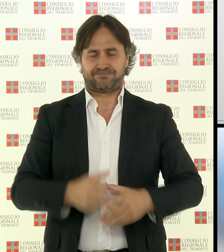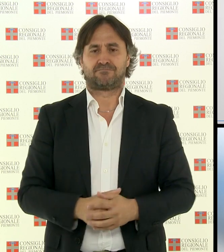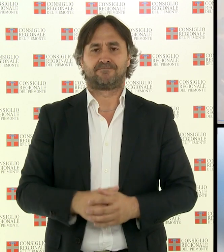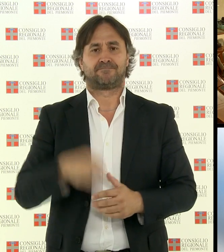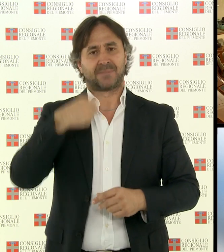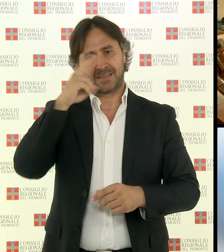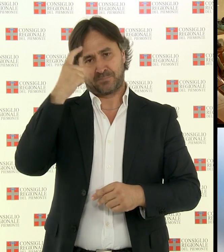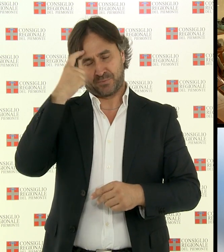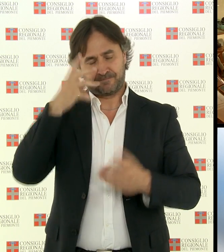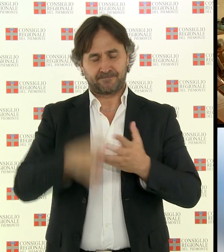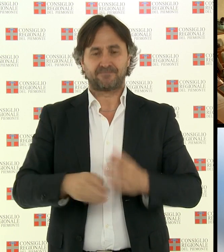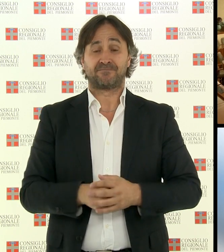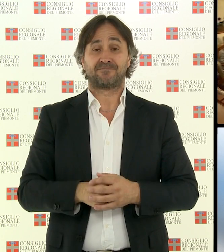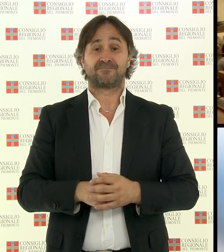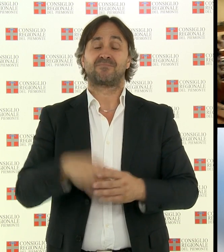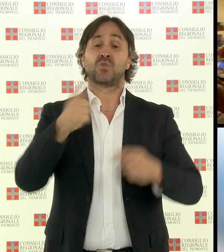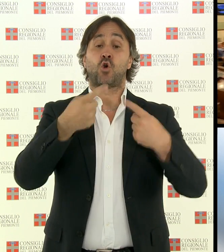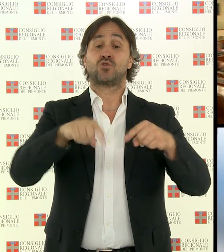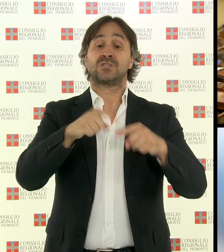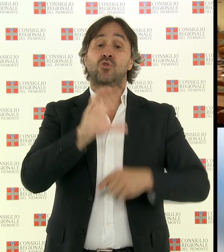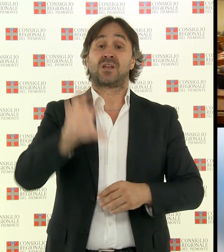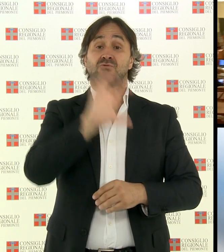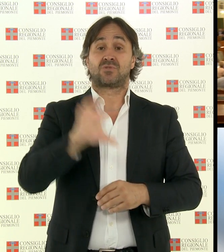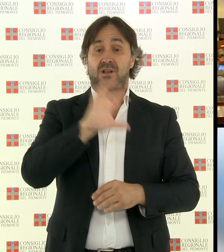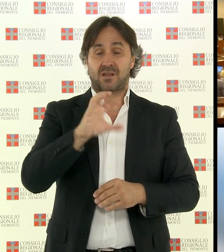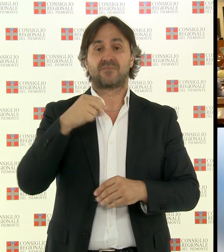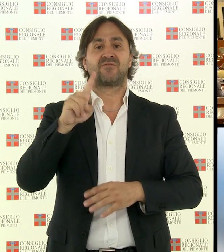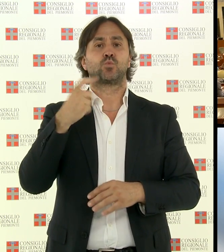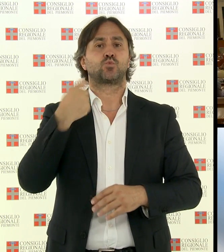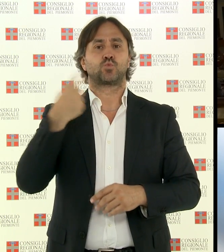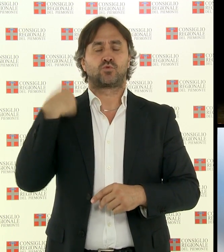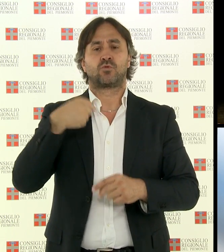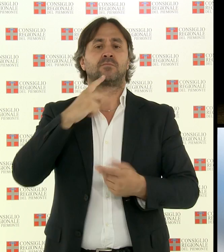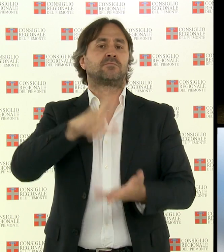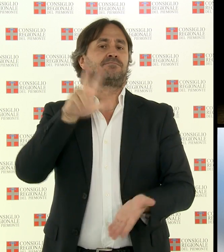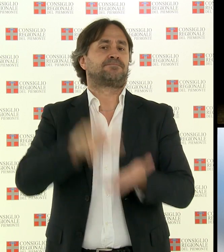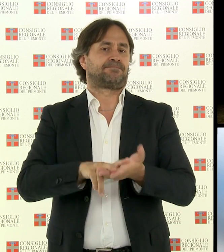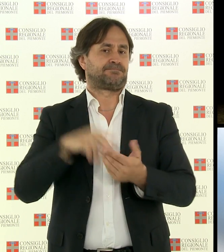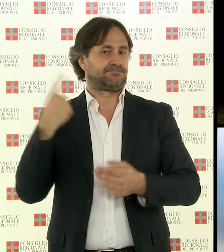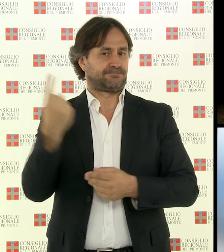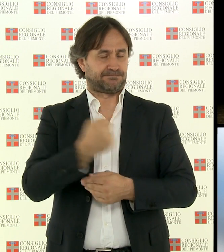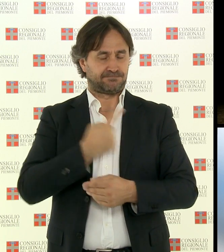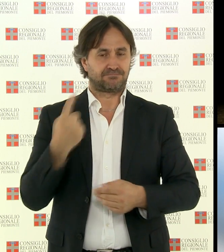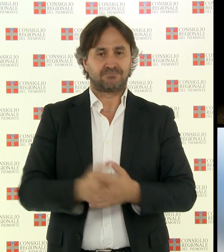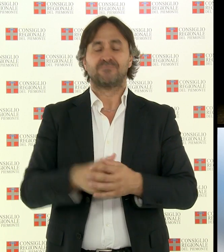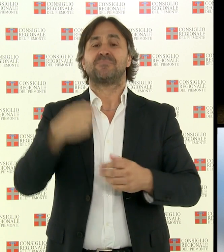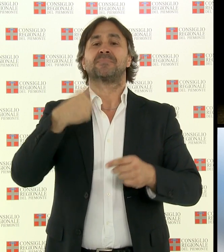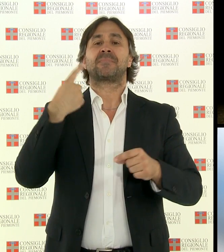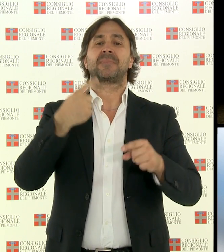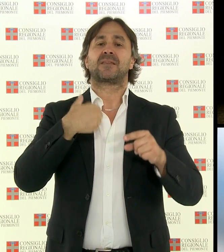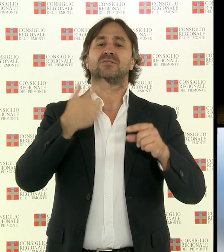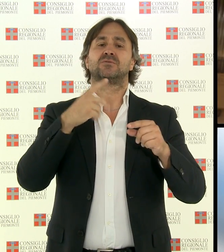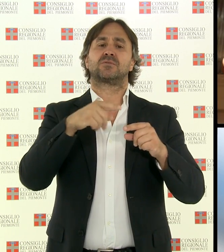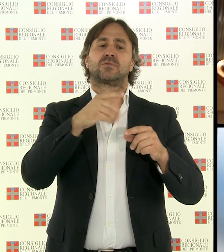copertina! Il Consiglio regionale ha approvato all'unanimità, il 21 giugno, una legge per l'erogazione di contributi ad enti ed